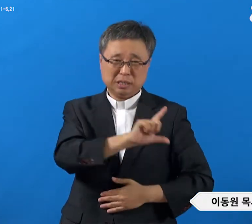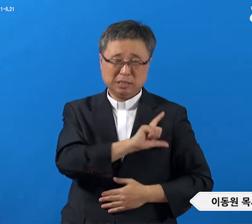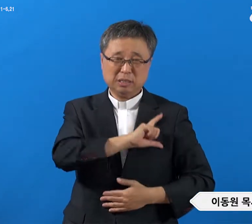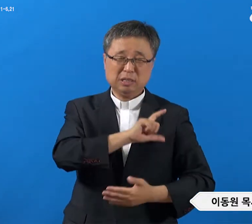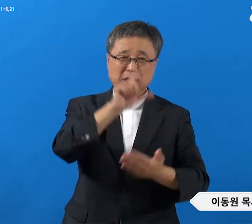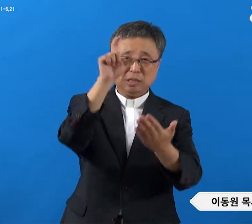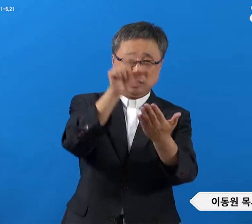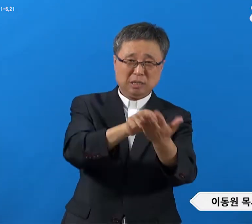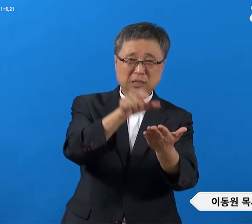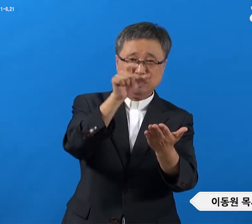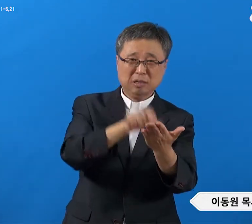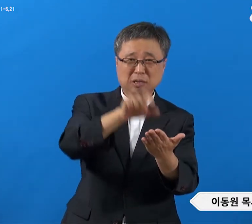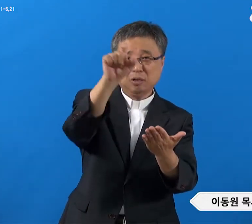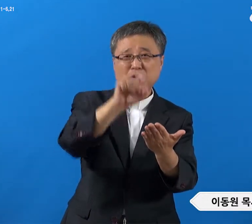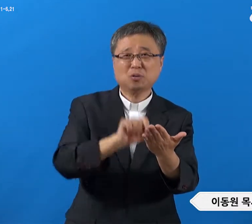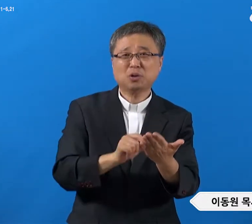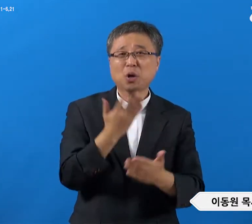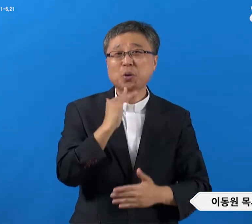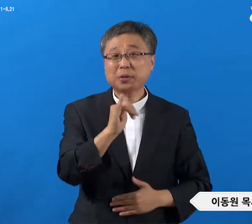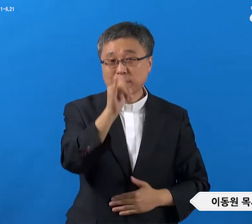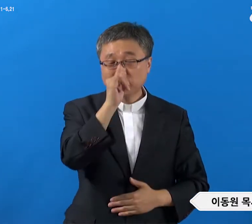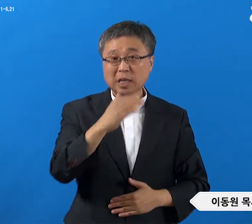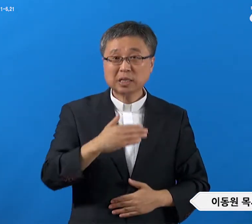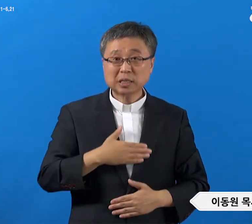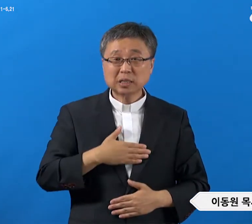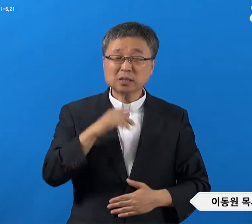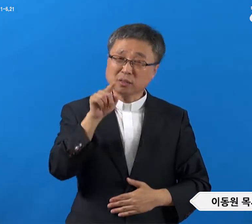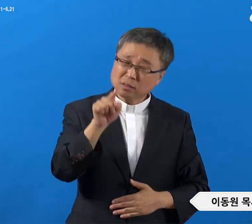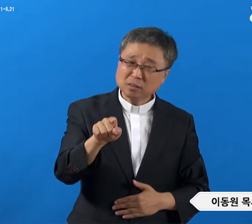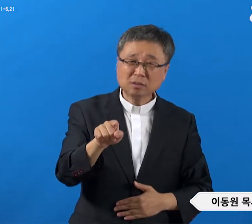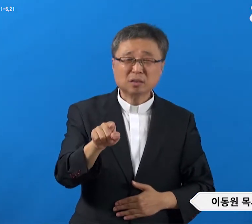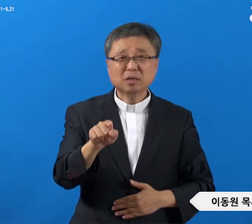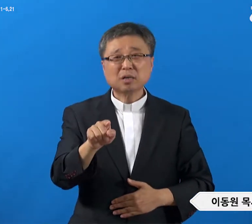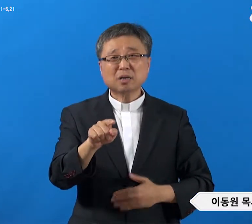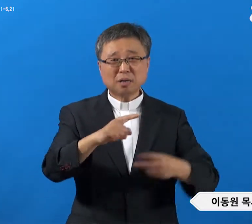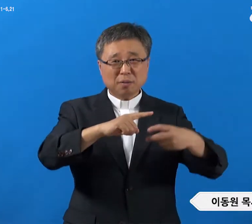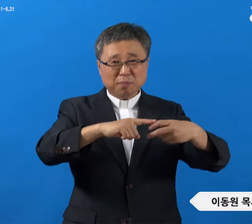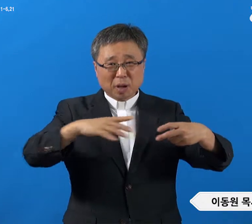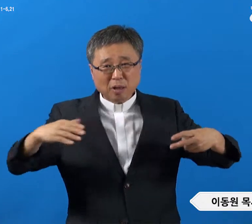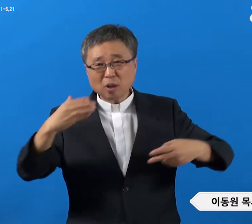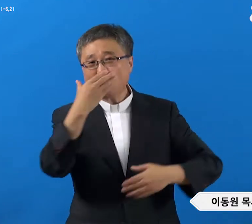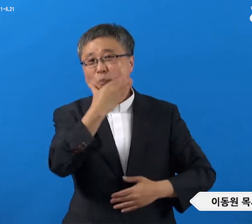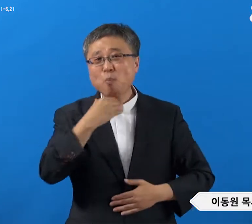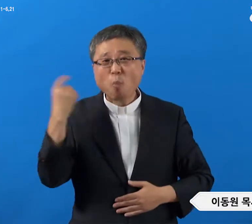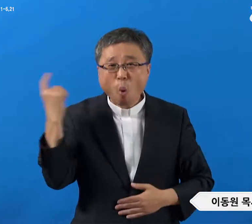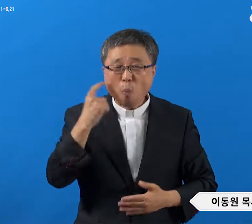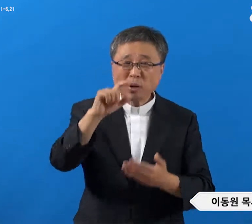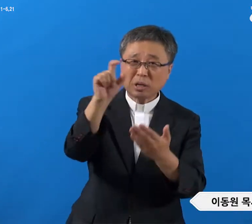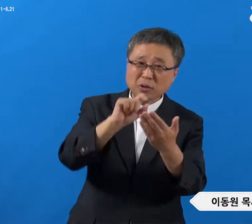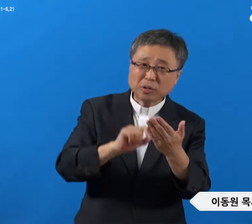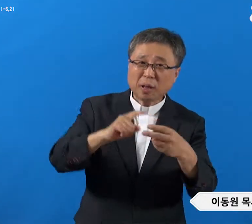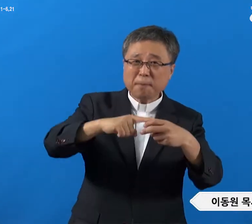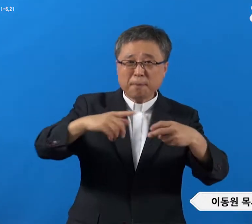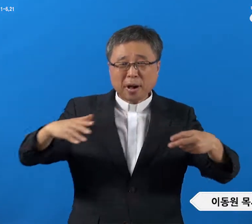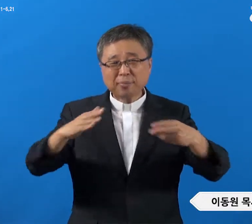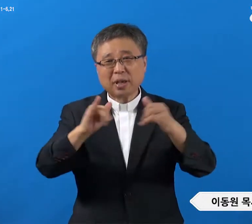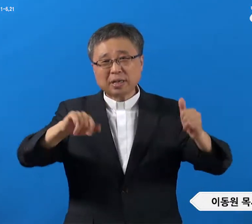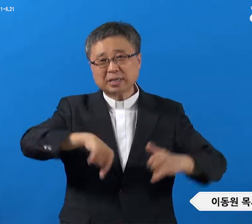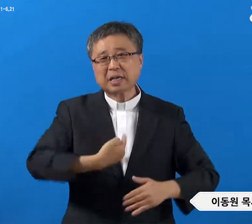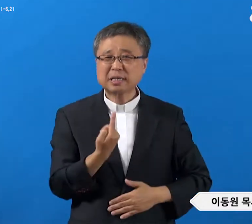이름들이 기록되고 있다는 것입니다. 어쩌면 그것은 이 마태복음을 기록한 기자였던 마태